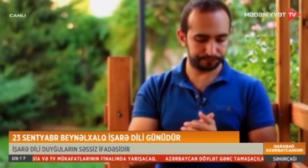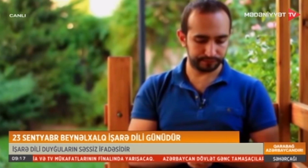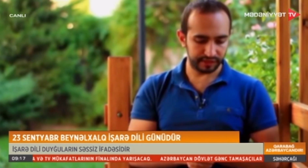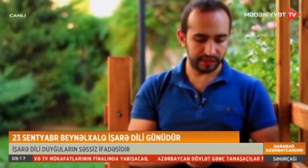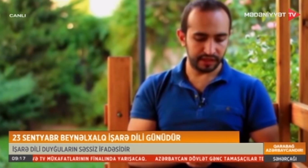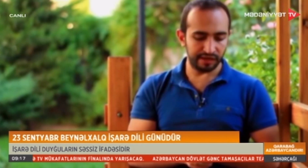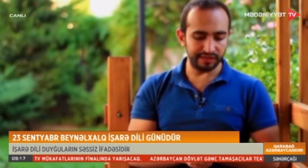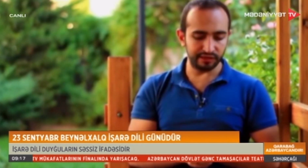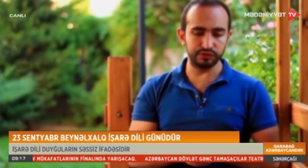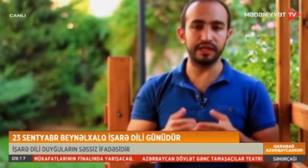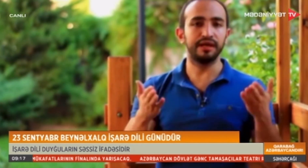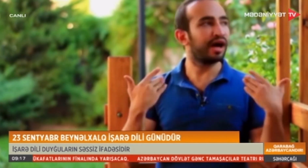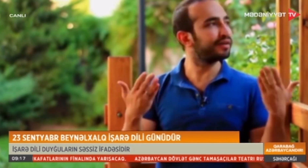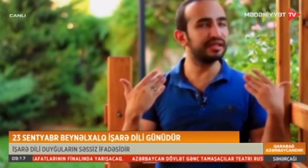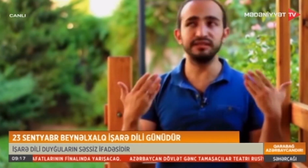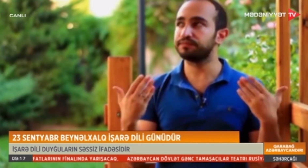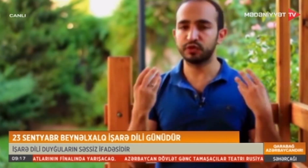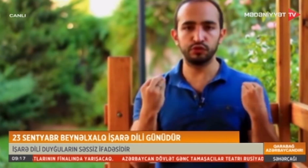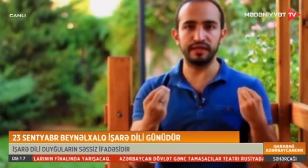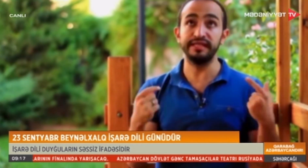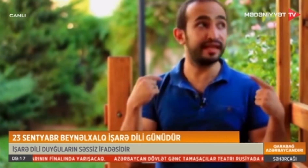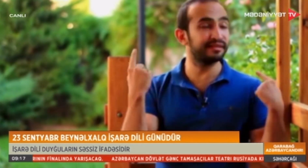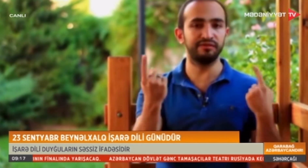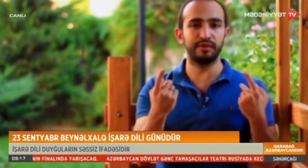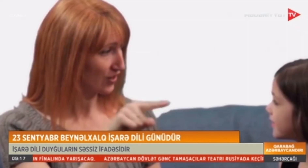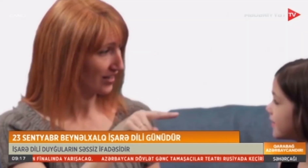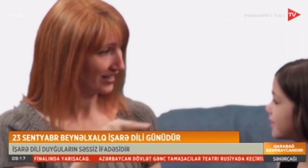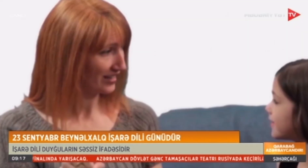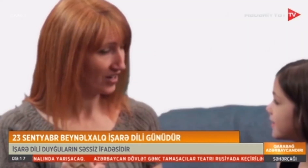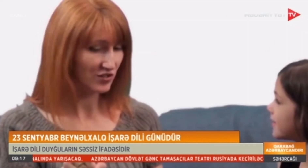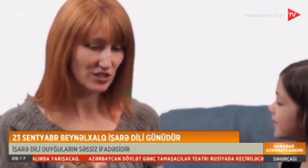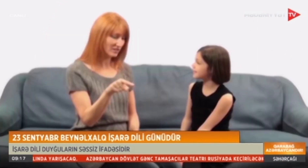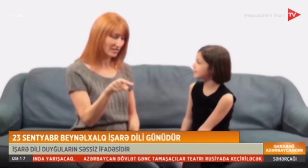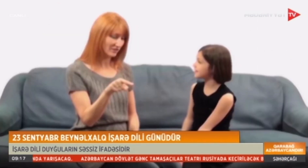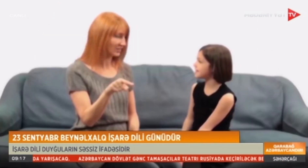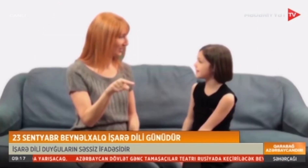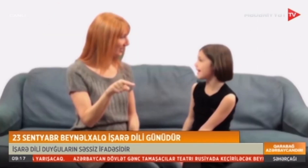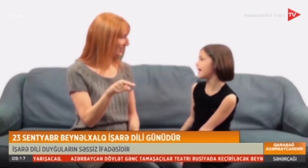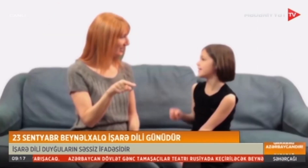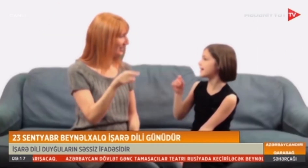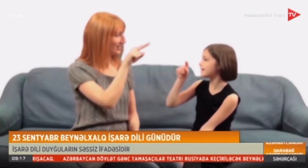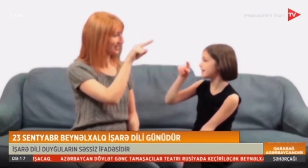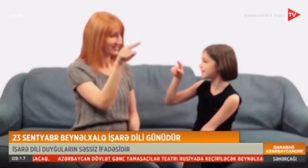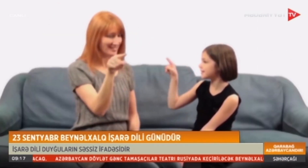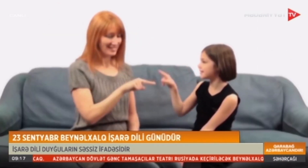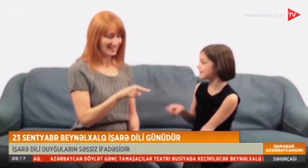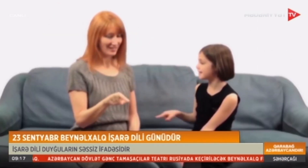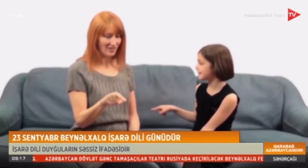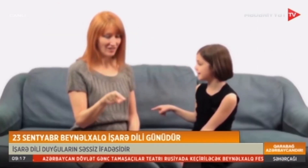Bəli, bəli, necə beynəlxalq dillər kimi, o jest dildə. Bax, bayaq ki, məsələyə qayıtmaq istəyirəm, mənim üçün çox maraqlı. Siz dediniz ki,